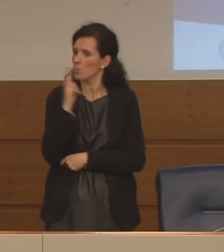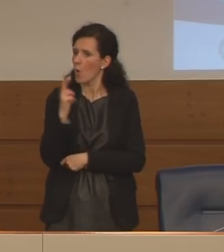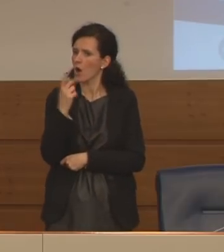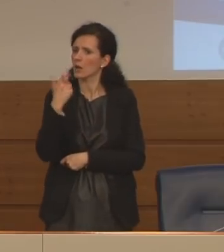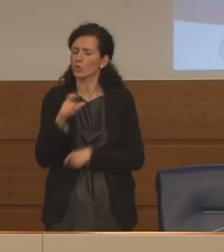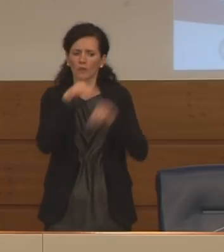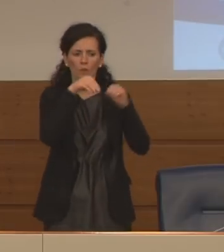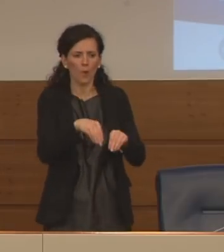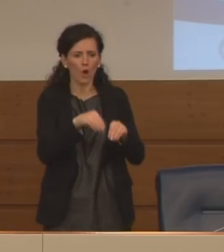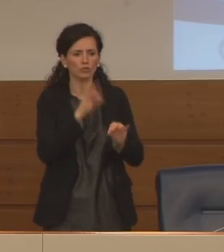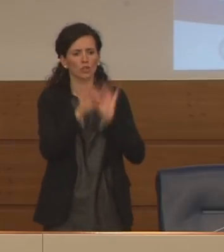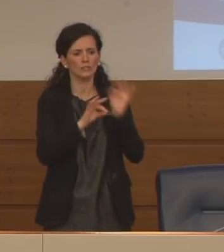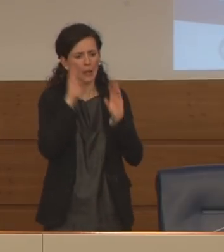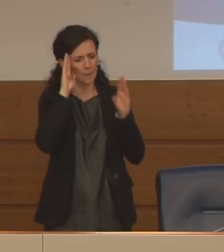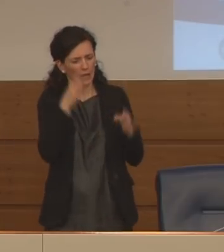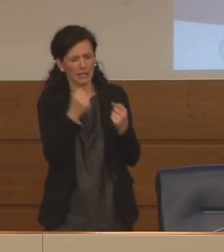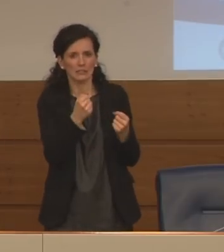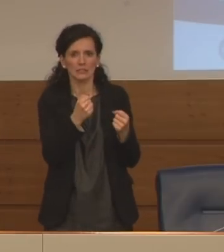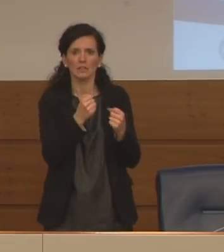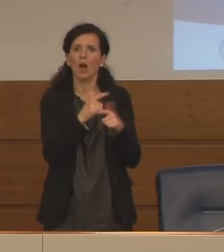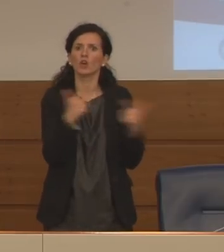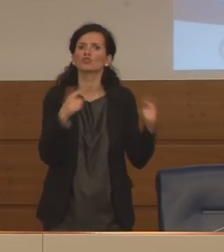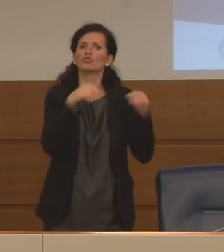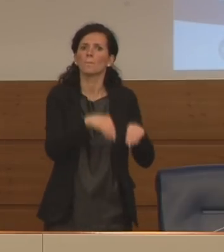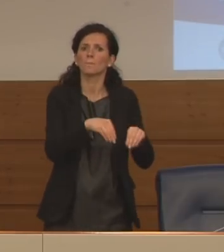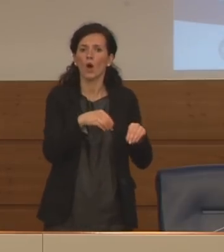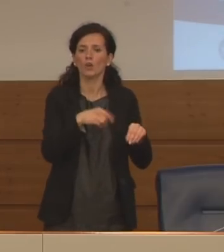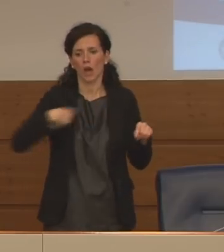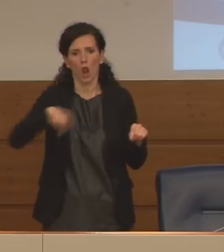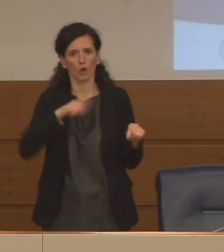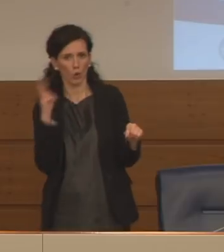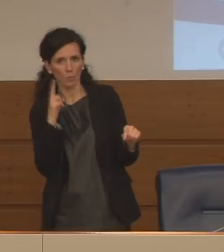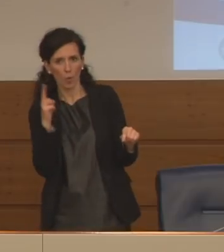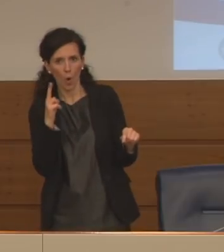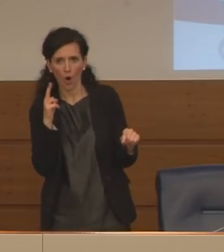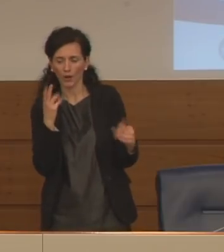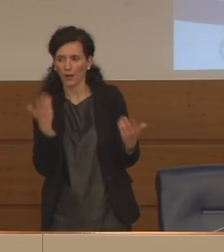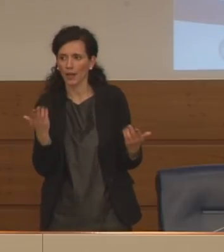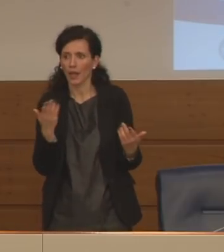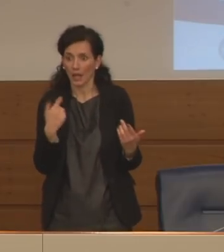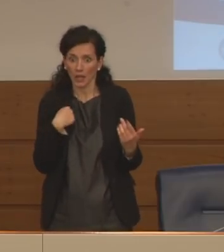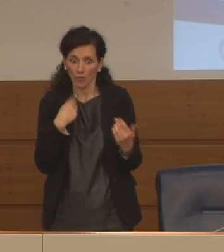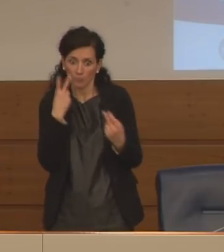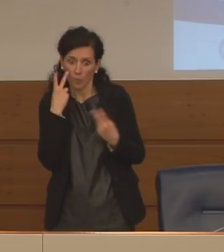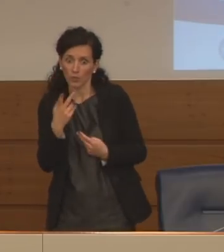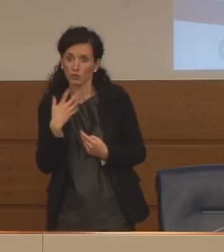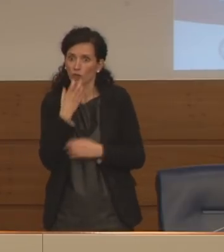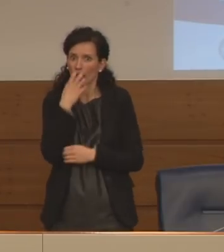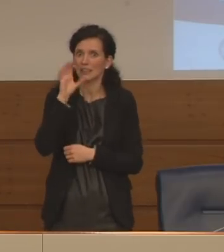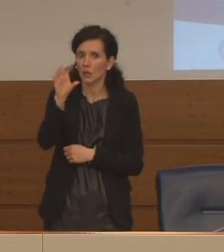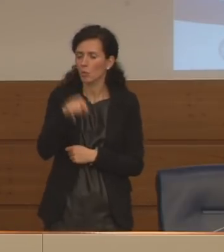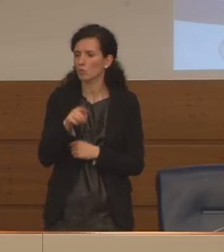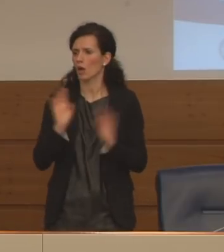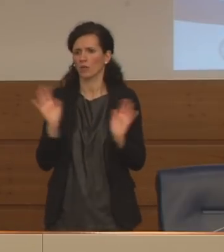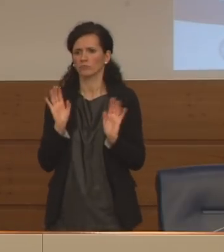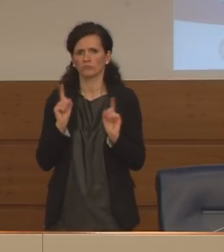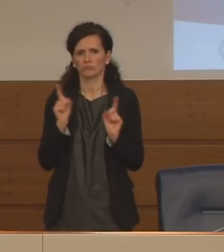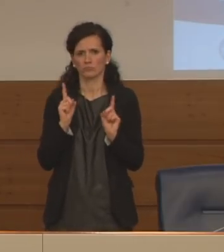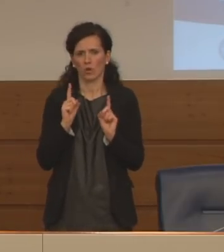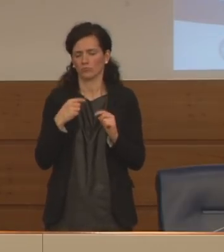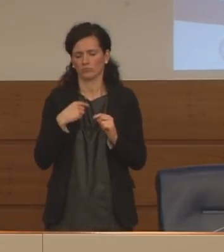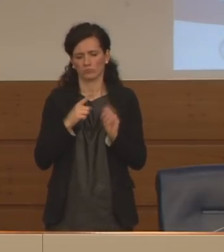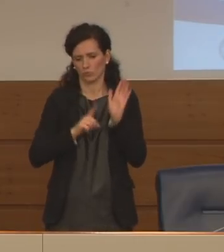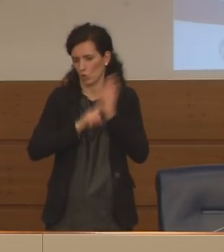anche adesso in lombardia vi risulta che non tanto in tanto non risulta e poi senta